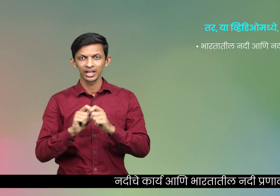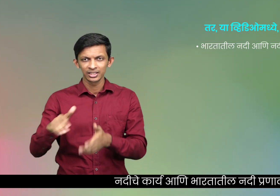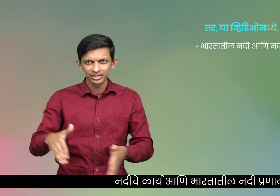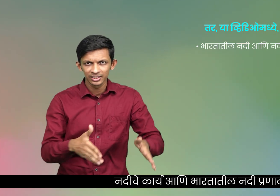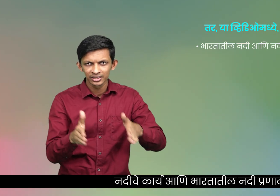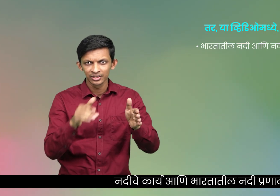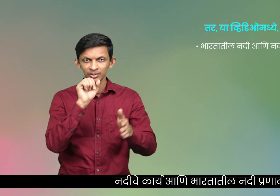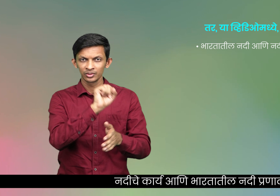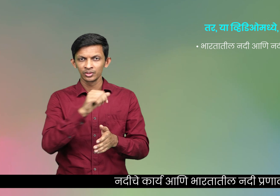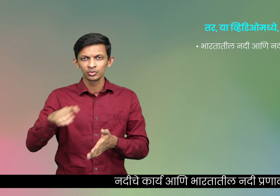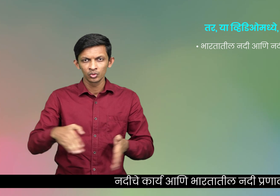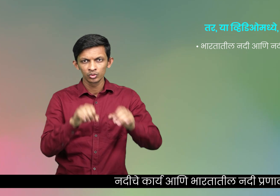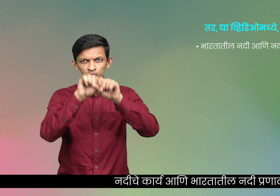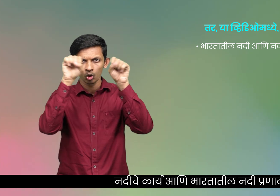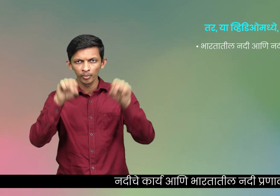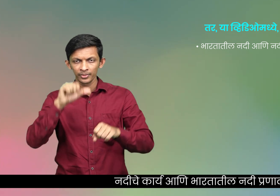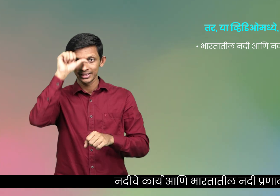नदीचं कार्य आणि भारतातील नदी प्रणाली.